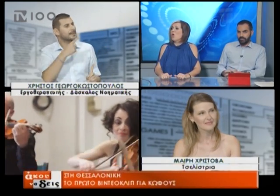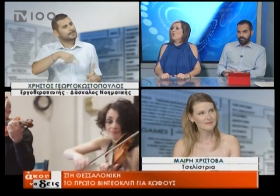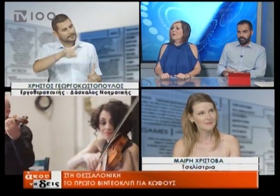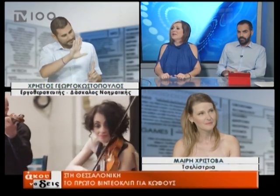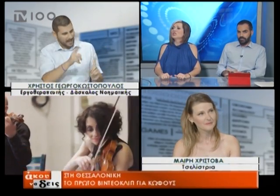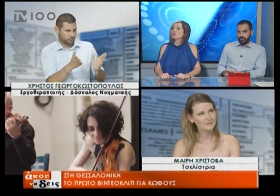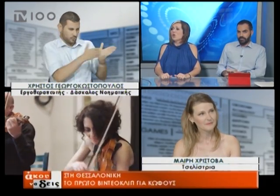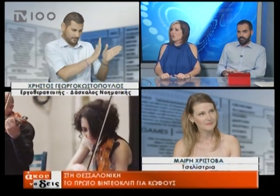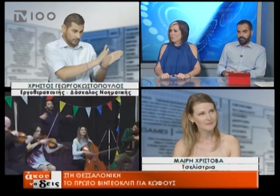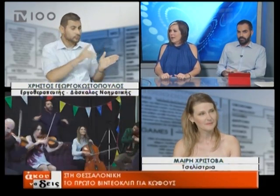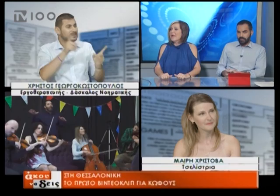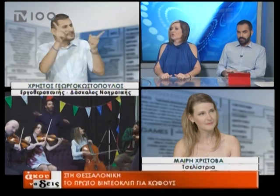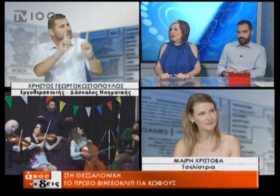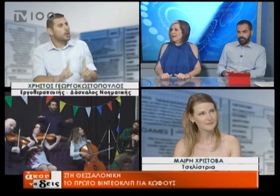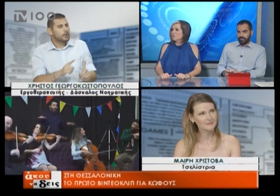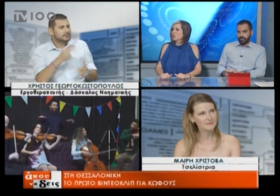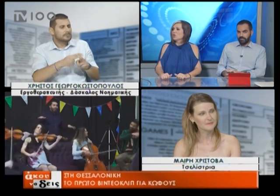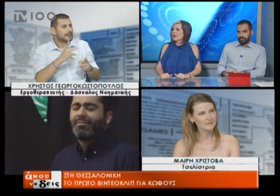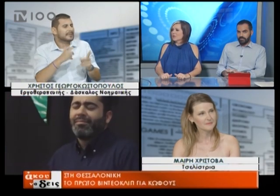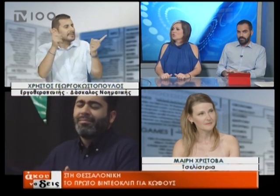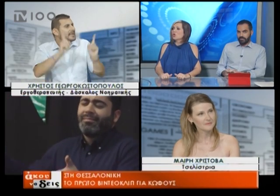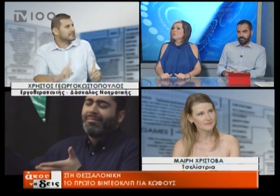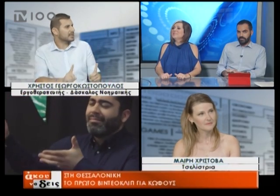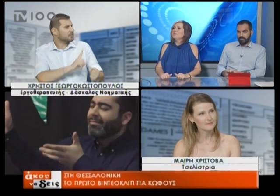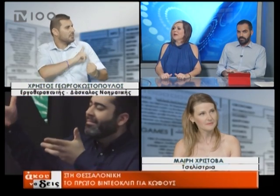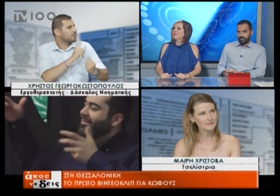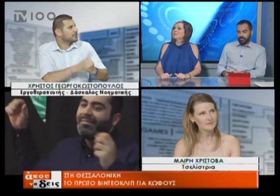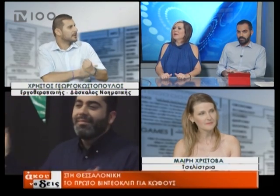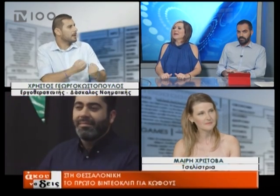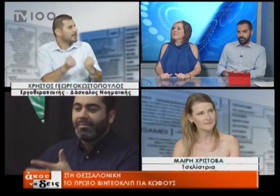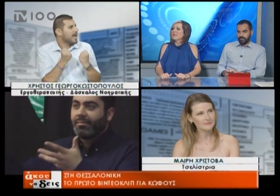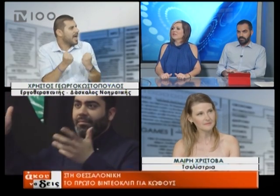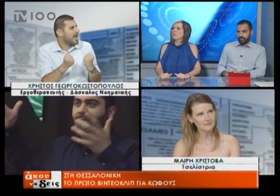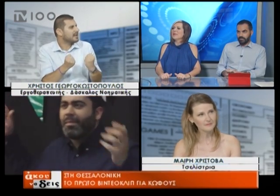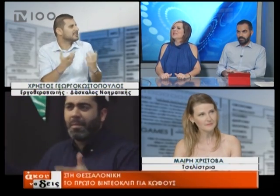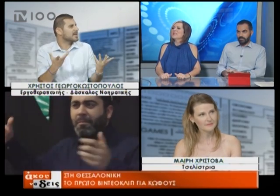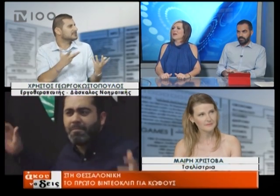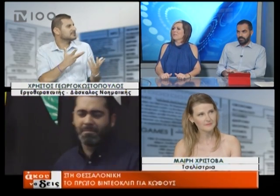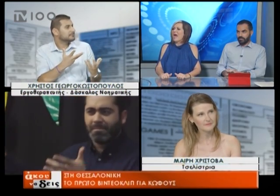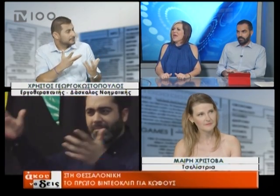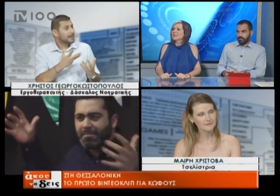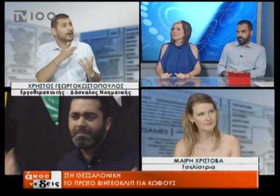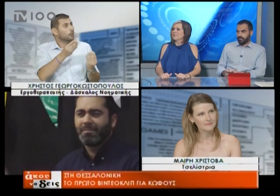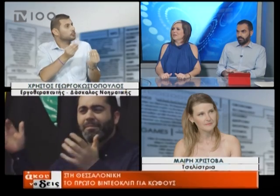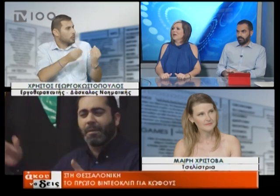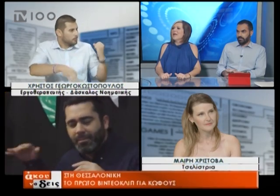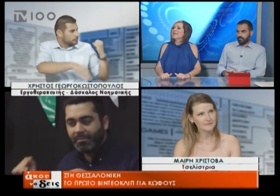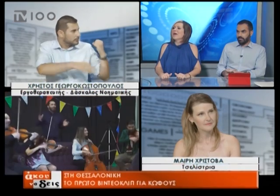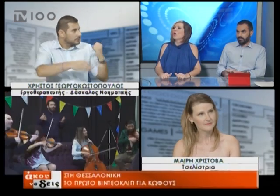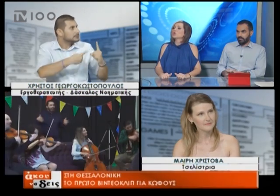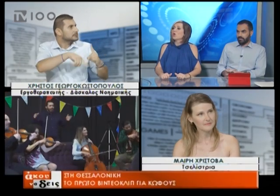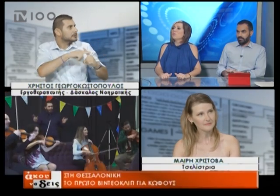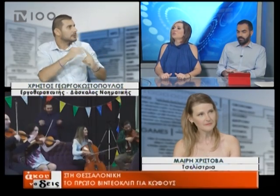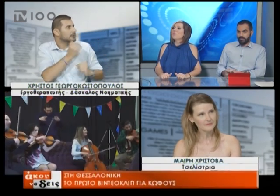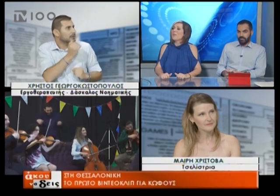το όνομα είναι Storm, το ένα είναι αυτό και το κρατώ. Storm τι σημαίνει? Σημαίνει καταιγίδα που έχει δύναμη, ένταση. Και